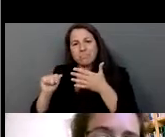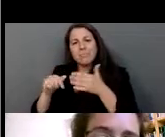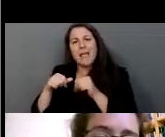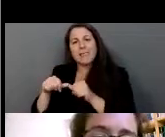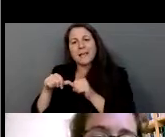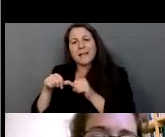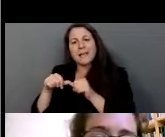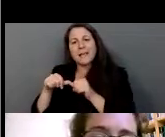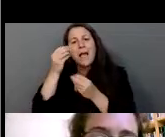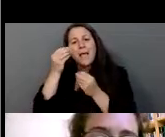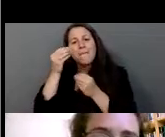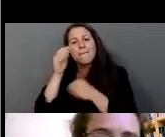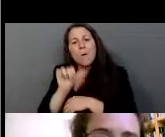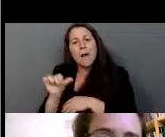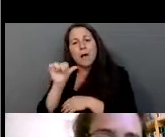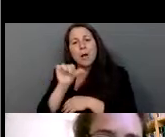l'adresse